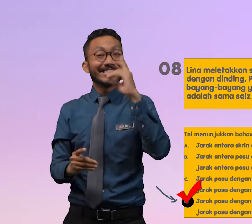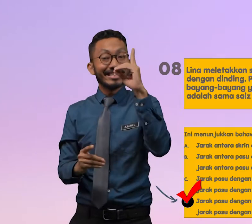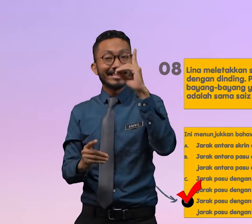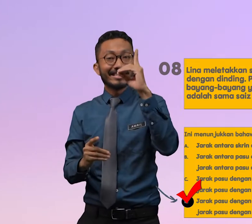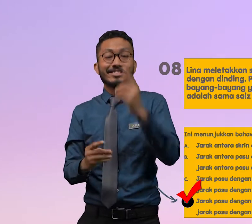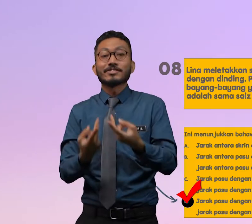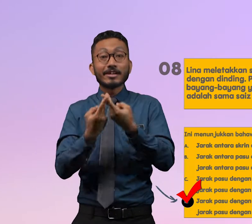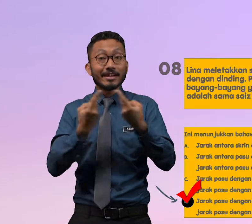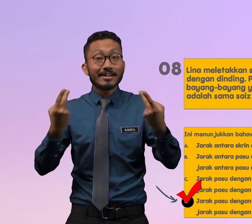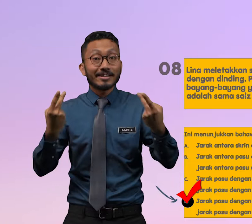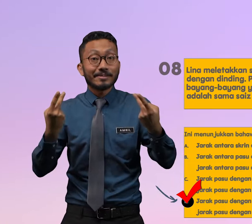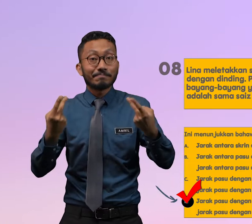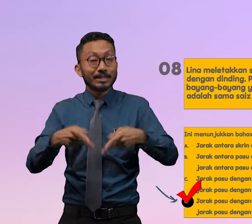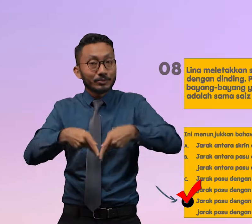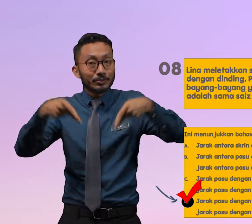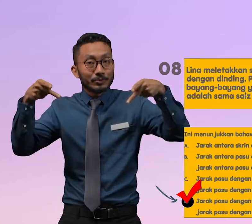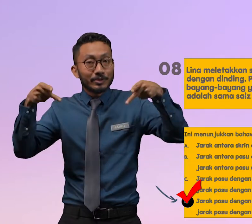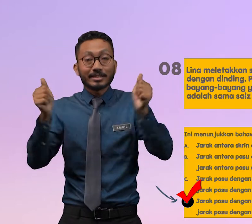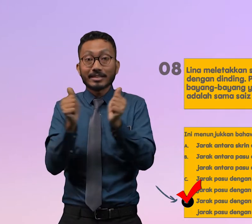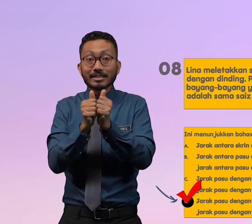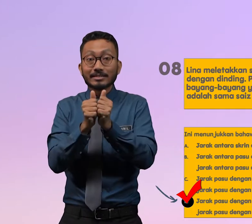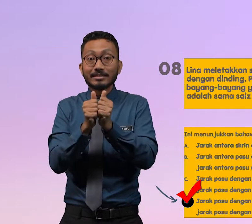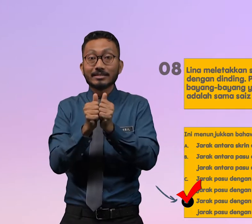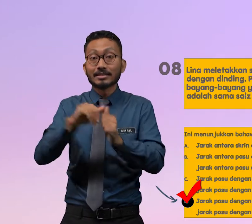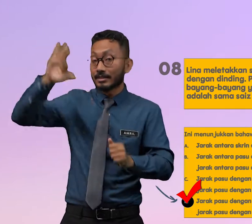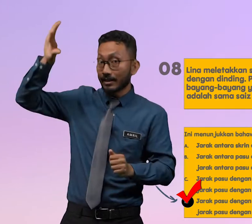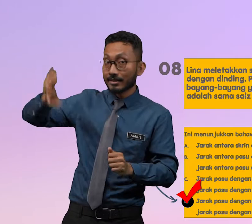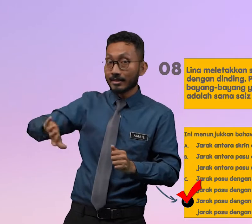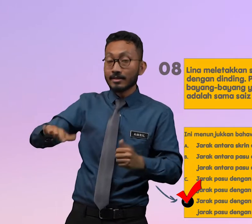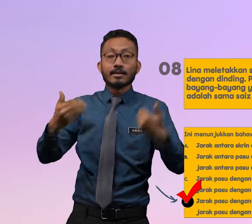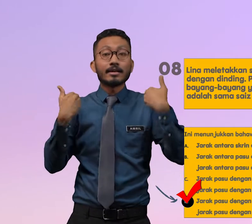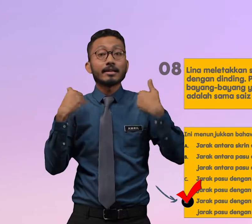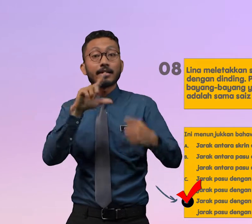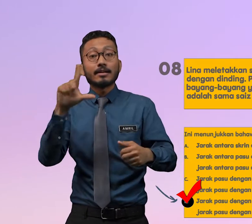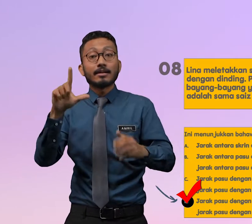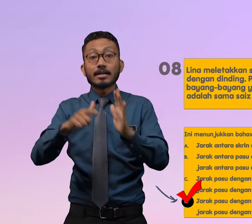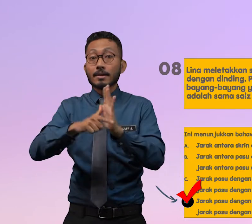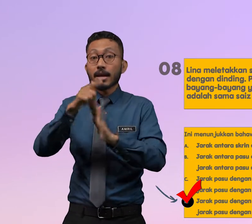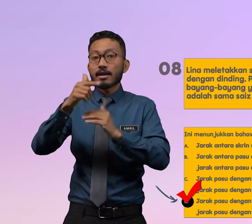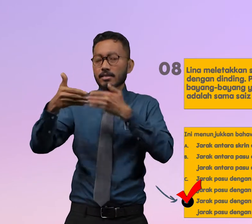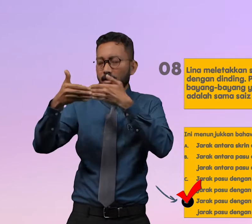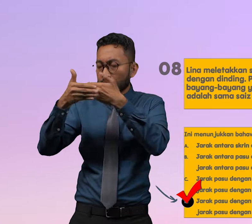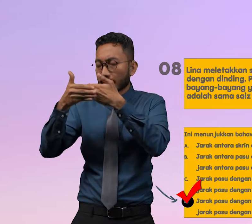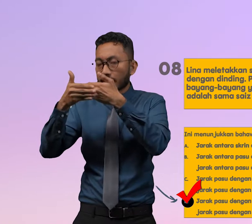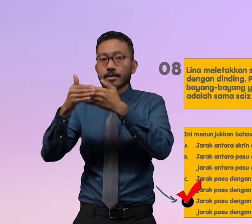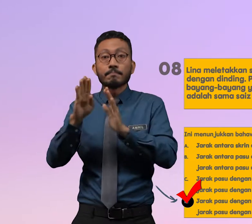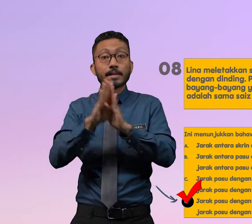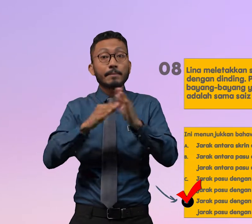di jarak pacu dengan klip adalah lebih dekat